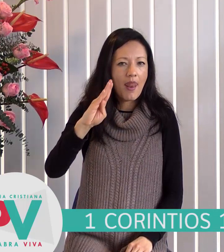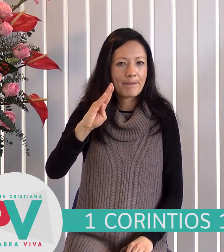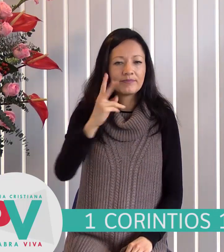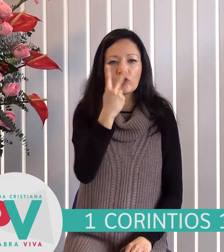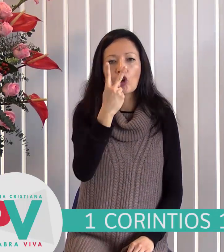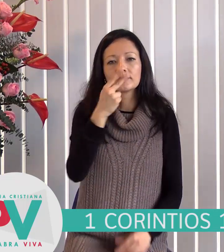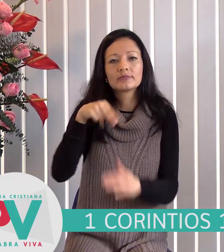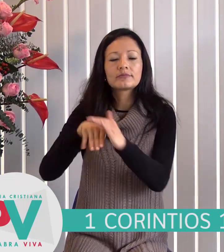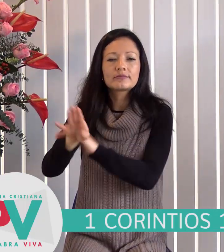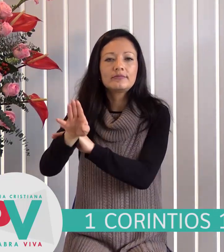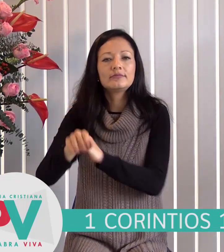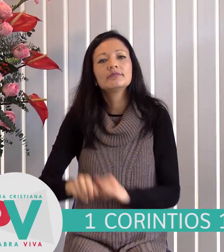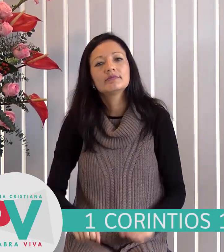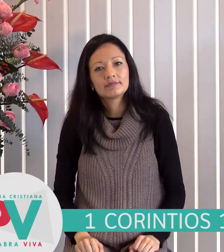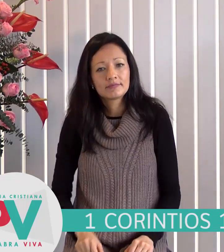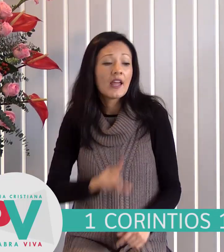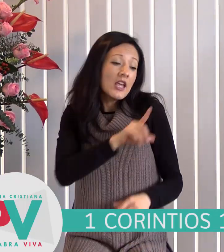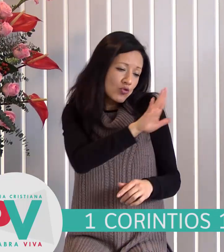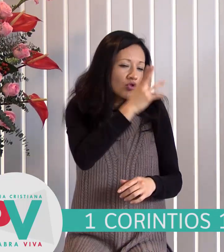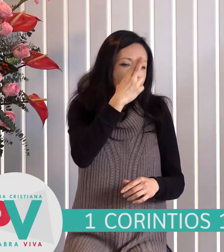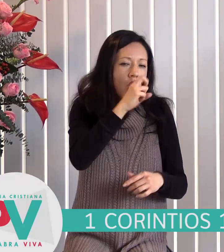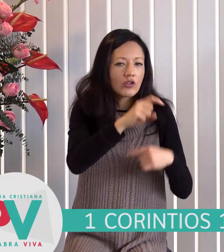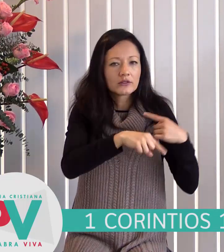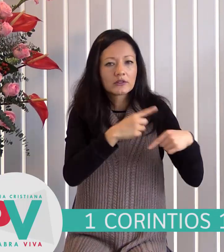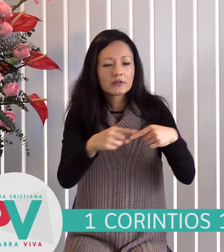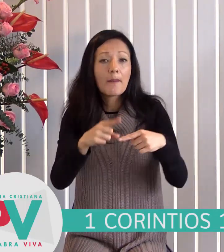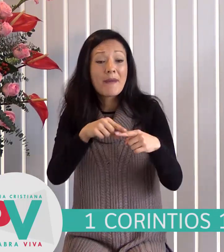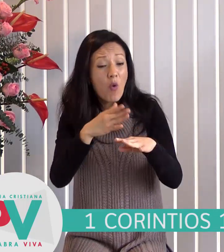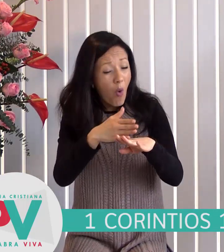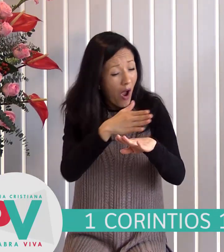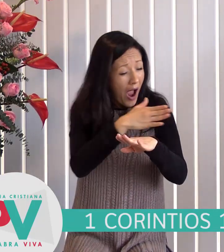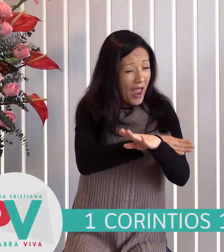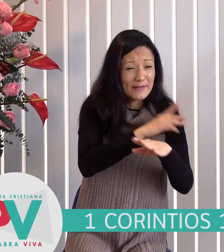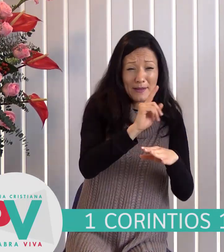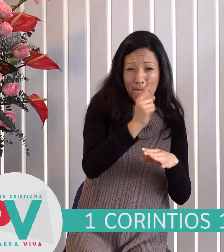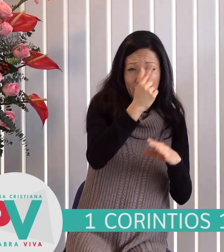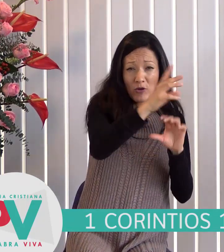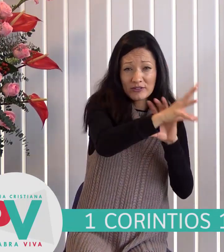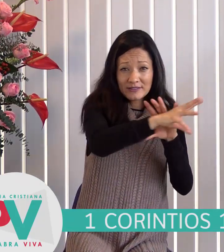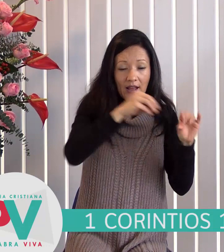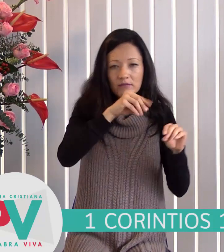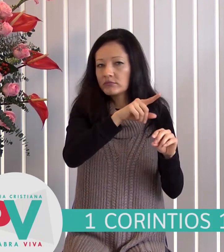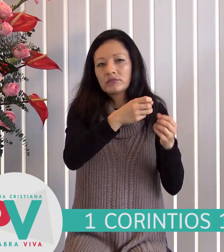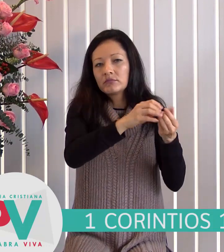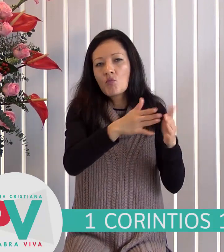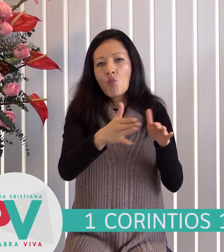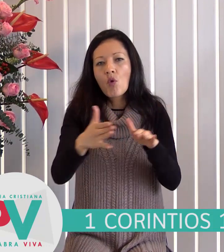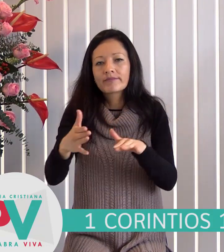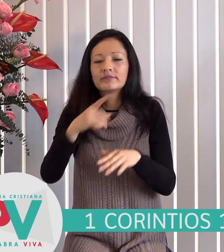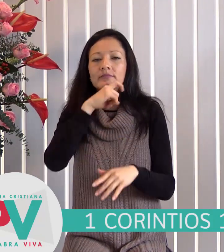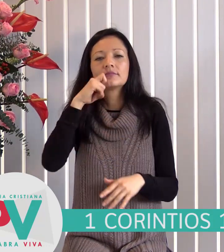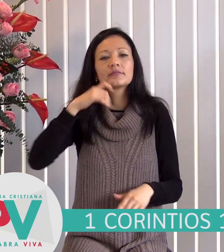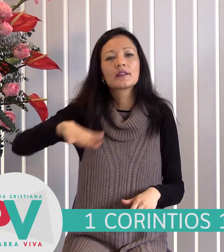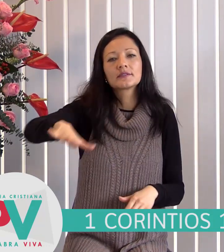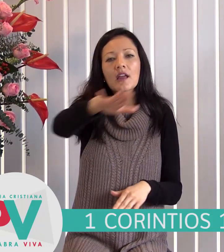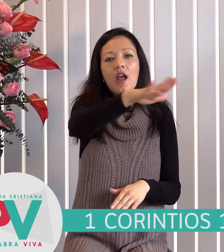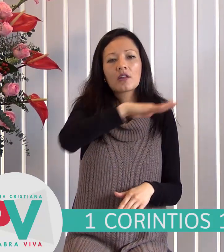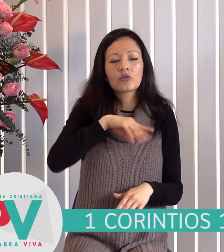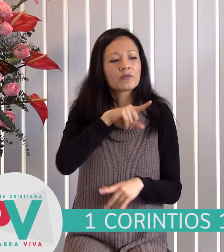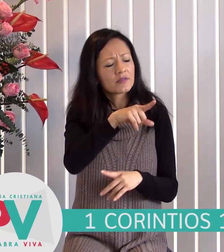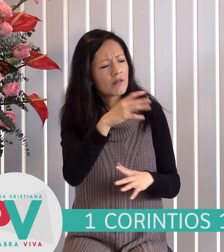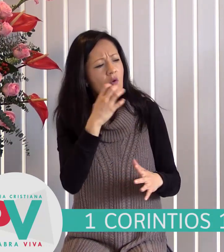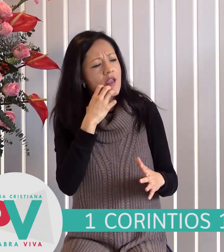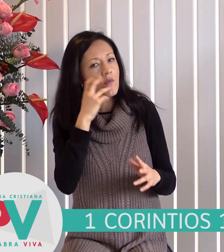el desierto, esos sí entraron. Pero de los que salieron de Egipto y los que salieron de la esclavitud, no, dice, mas estas cosas sucedieron como ejemplo